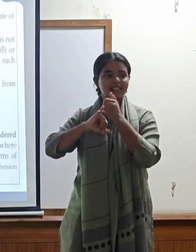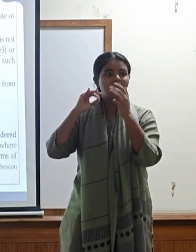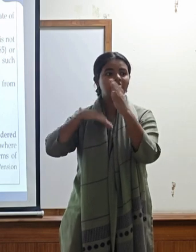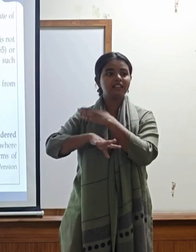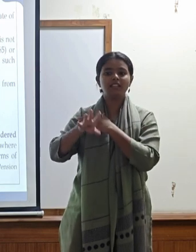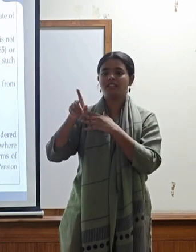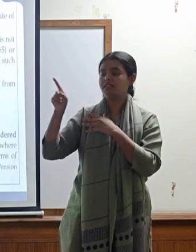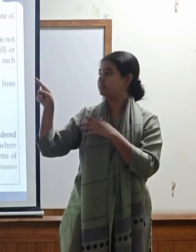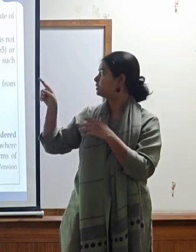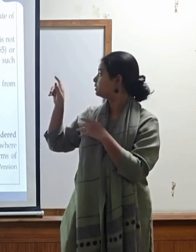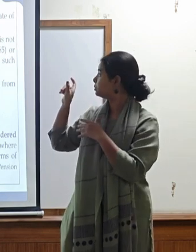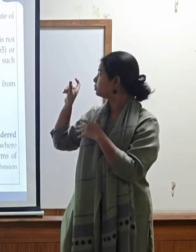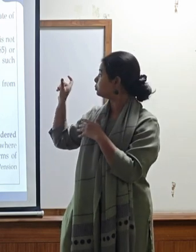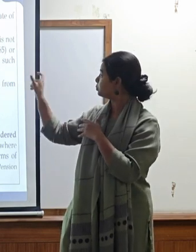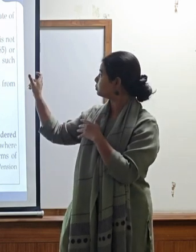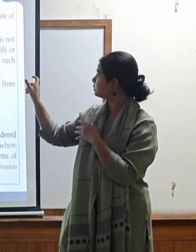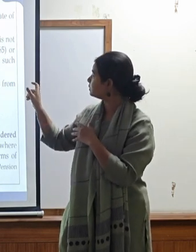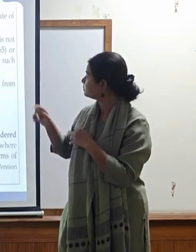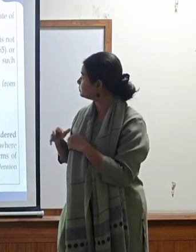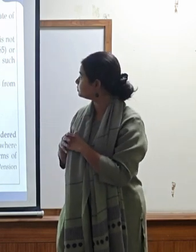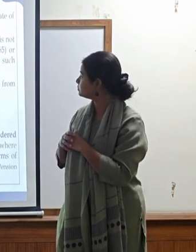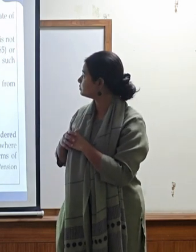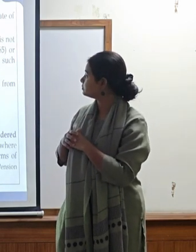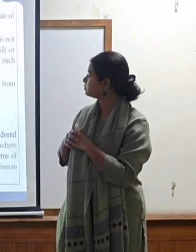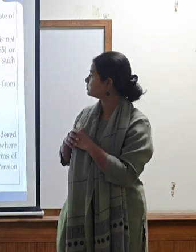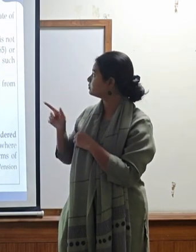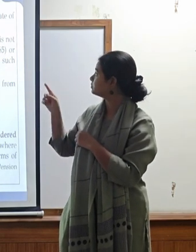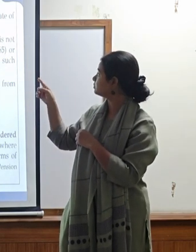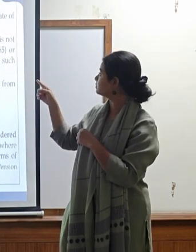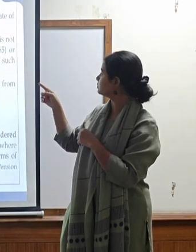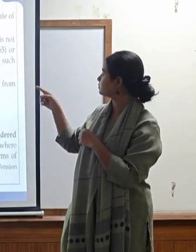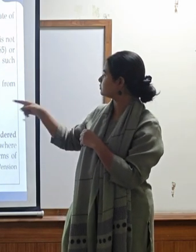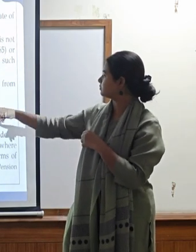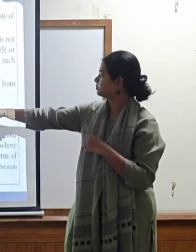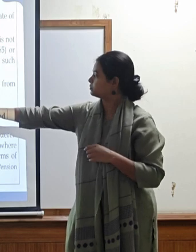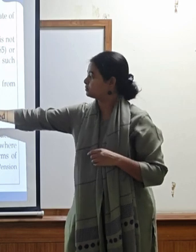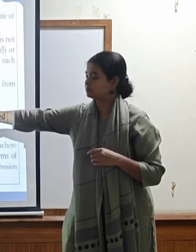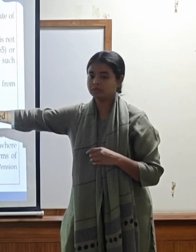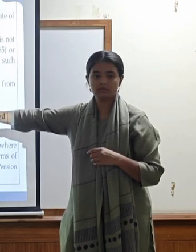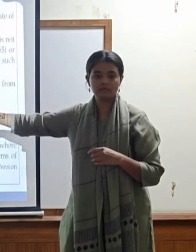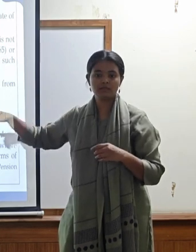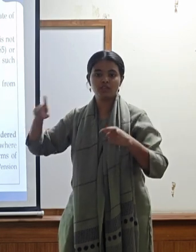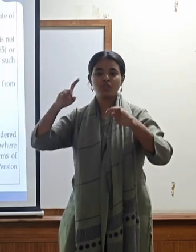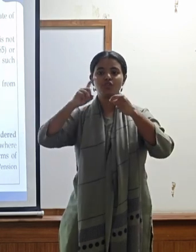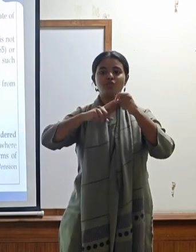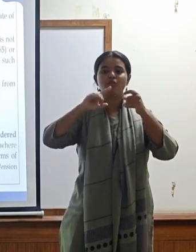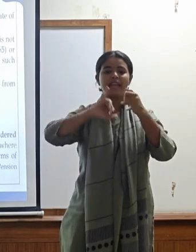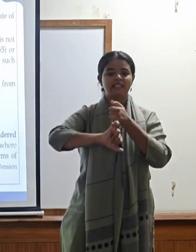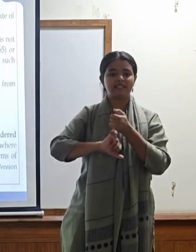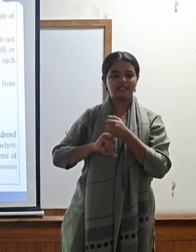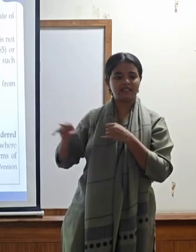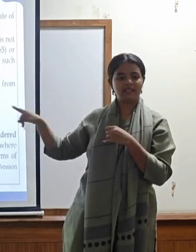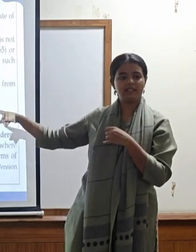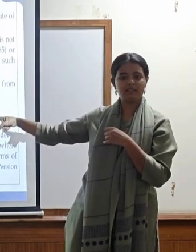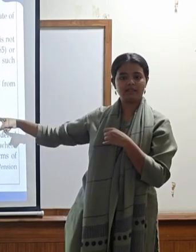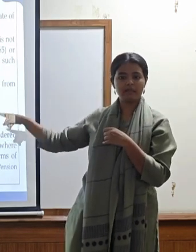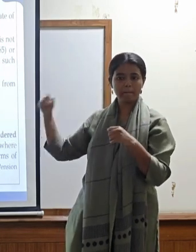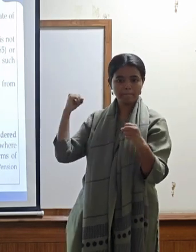जो आपका हेड ऑफ ऑफिस डिसाइड करेगा एज पर PFRDA रेगुलेशंस। हमने लिखा है कि